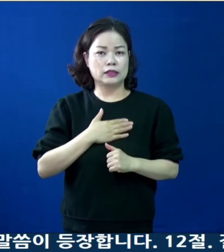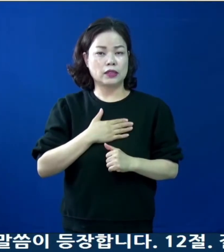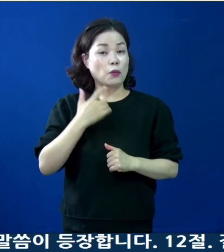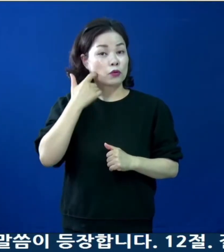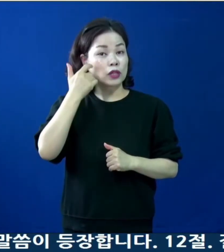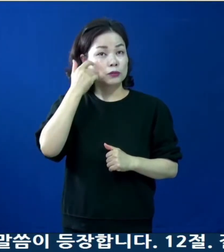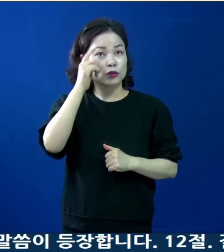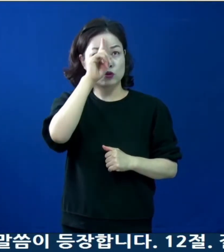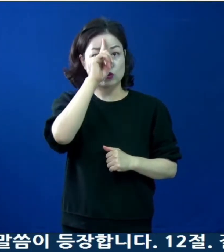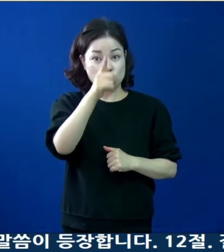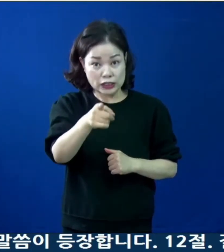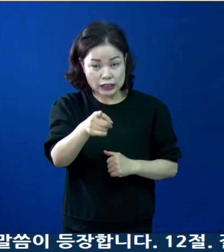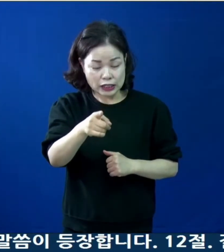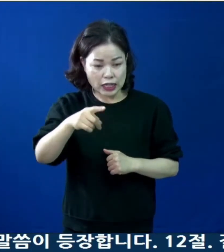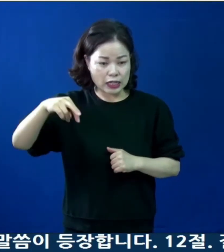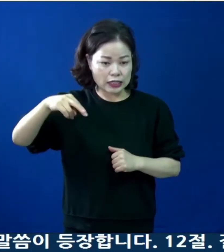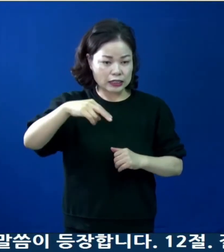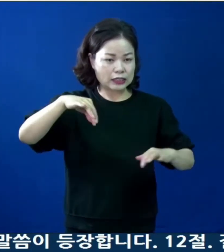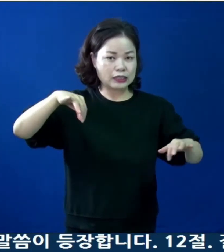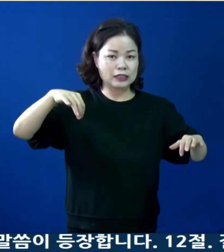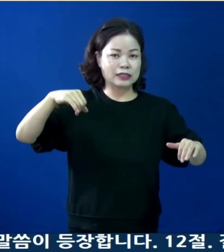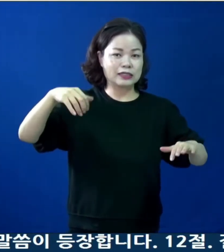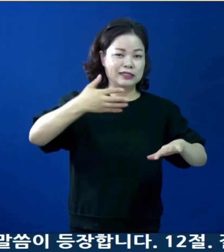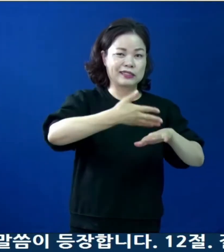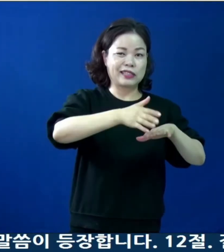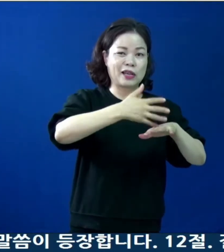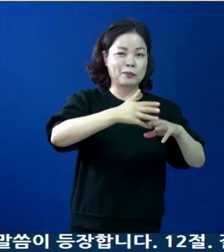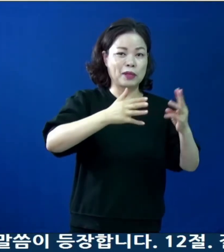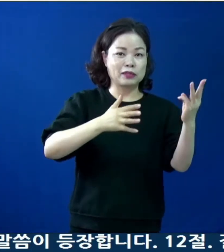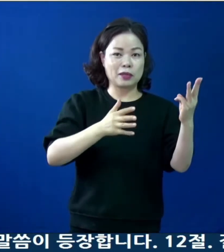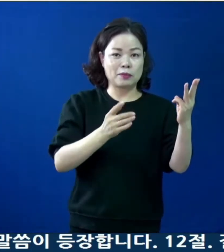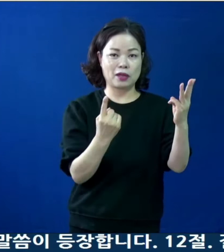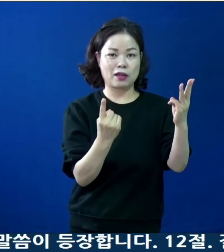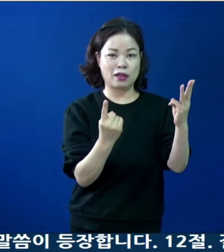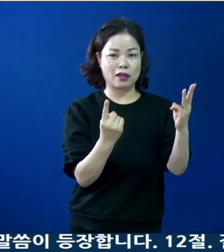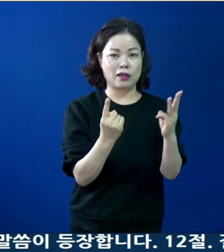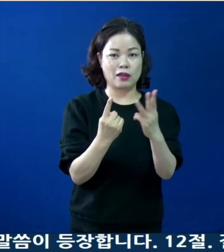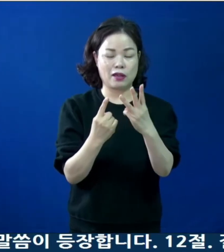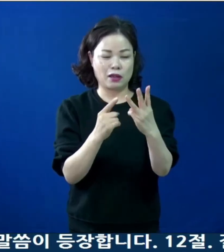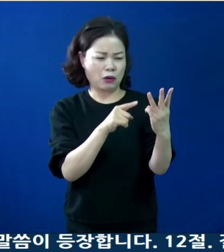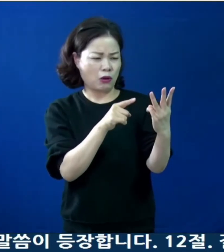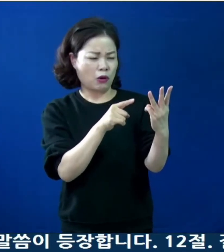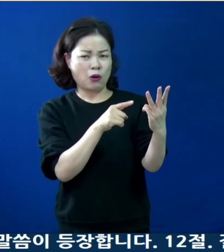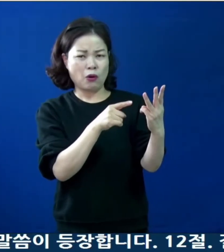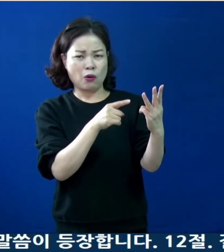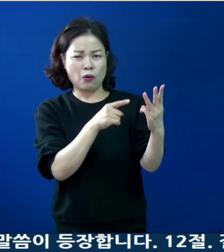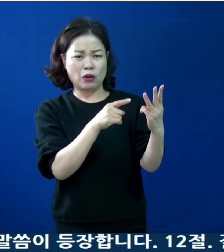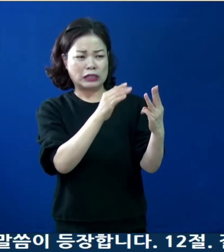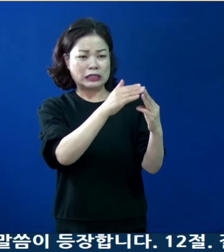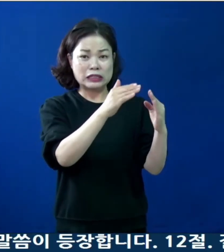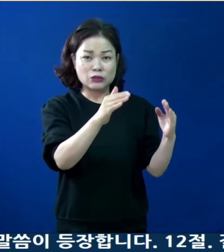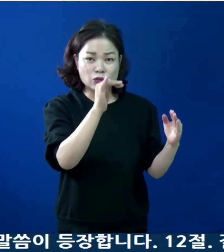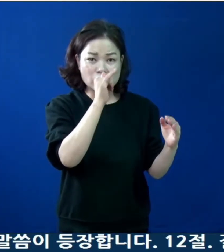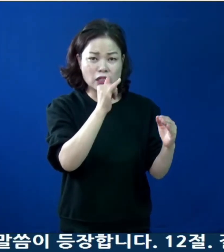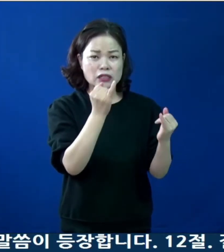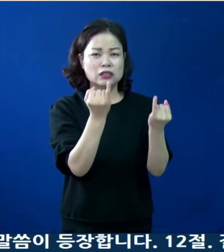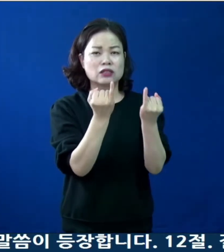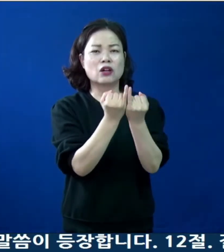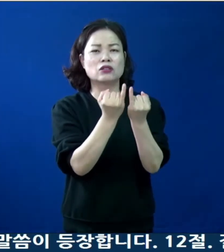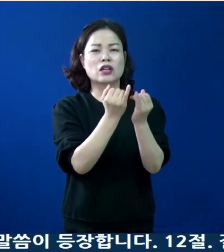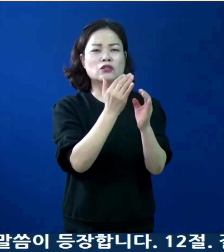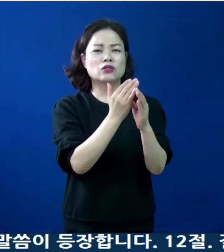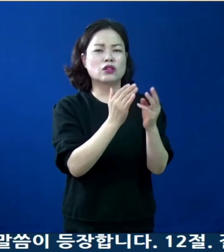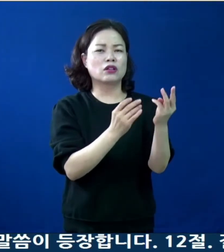1학년 때 길에서 깡패 3명에게 둘러싸인 적이 있습니다. 복장을 보아하니 이웃에 있는 여자